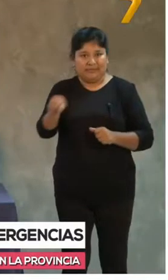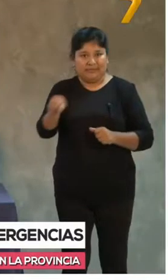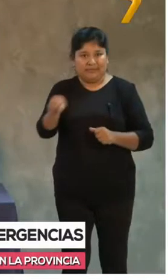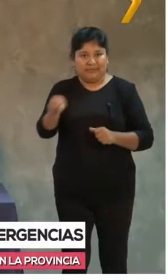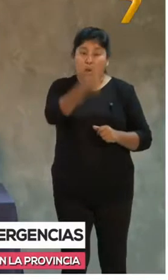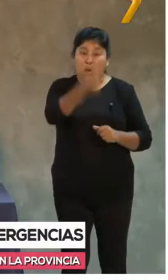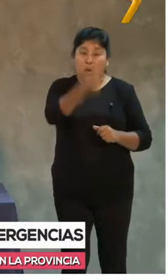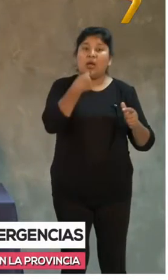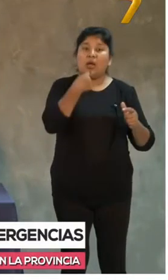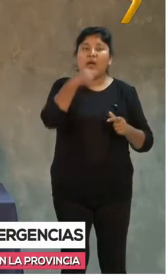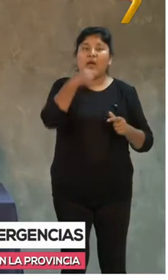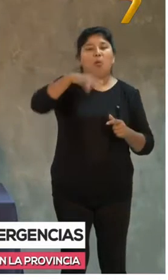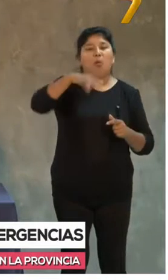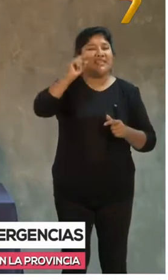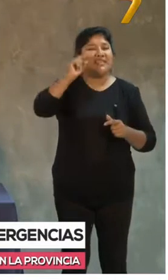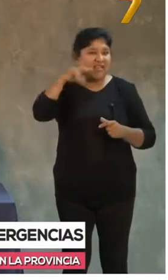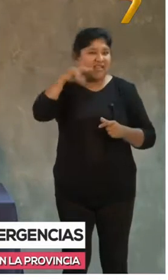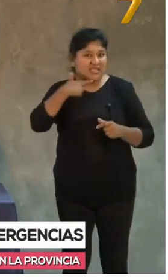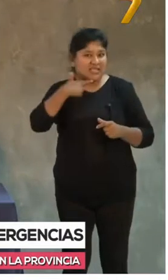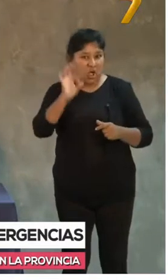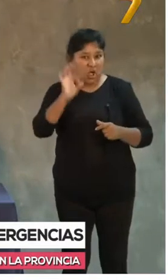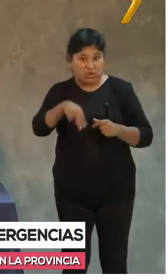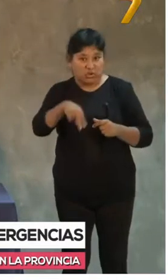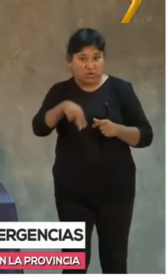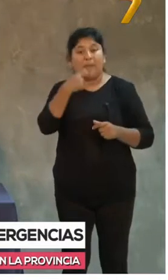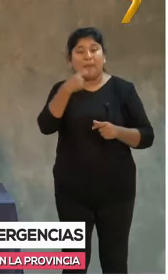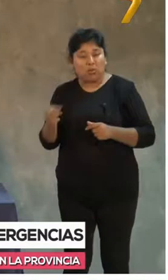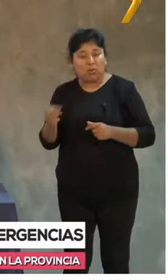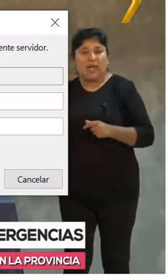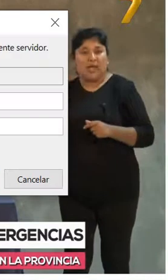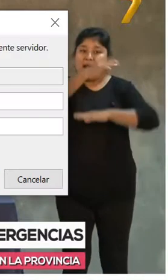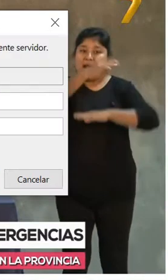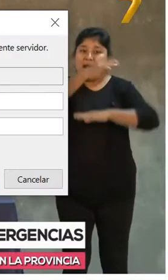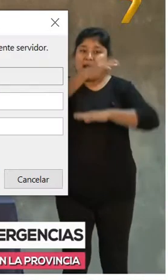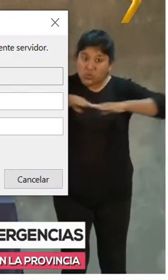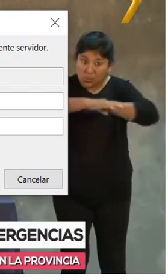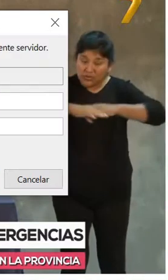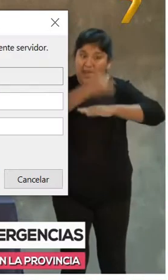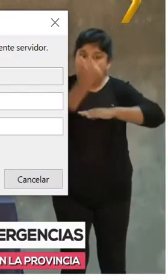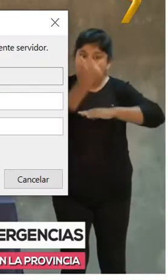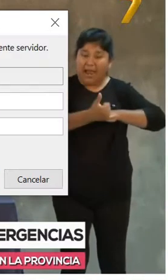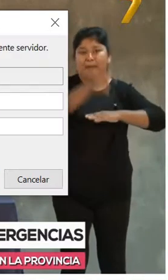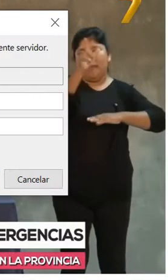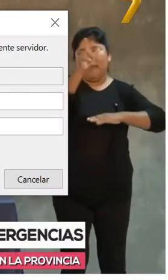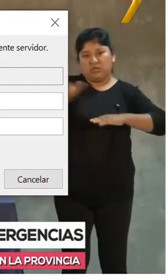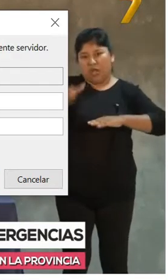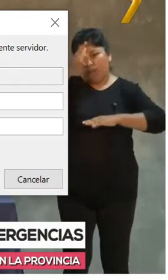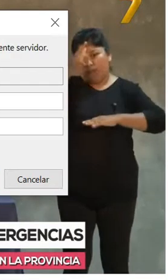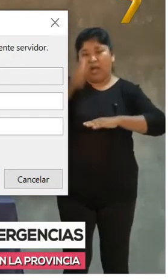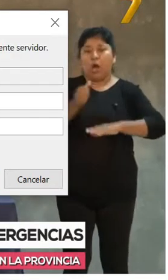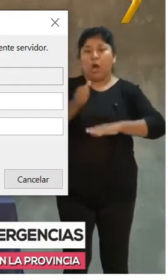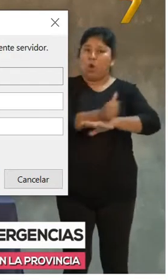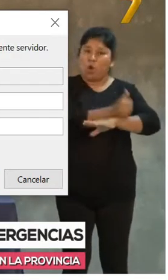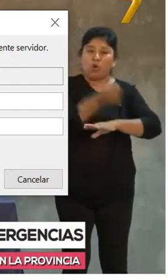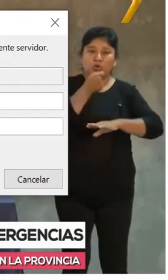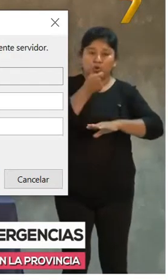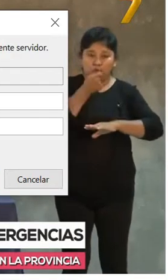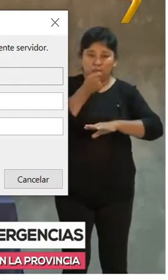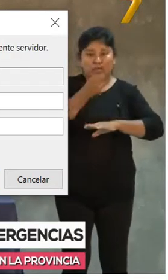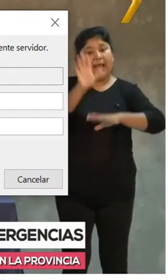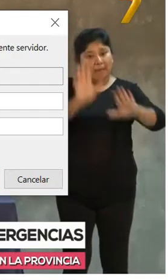en caso de fiebre? ¿Cómo se actuará? ¿Se aplicará el protocolo y la persona va a ser aislada? En este momento, como es de